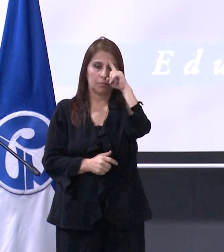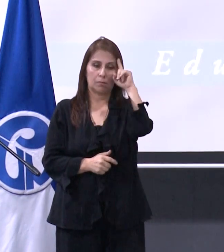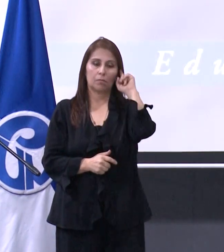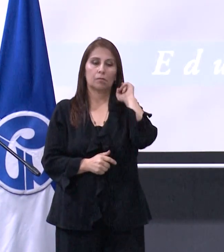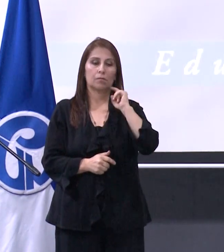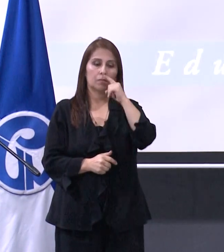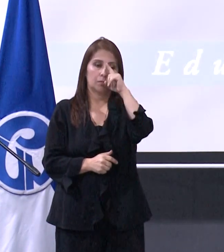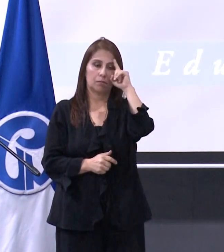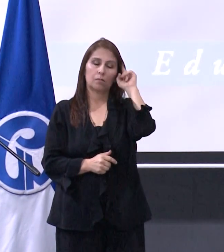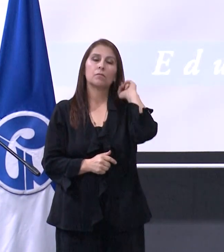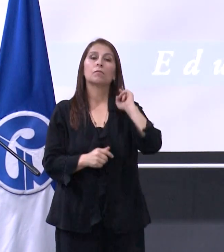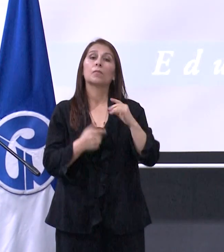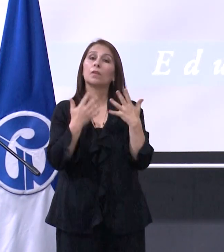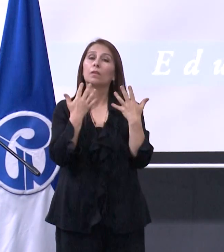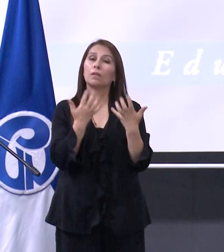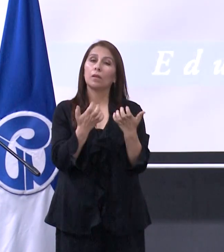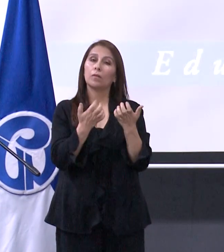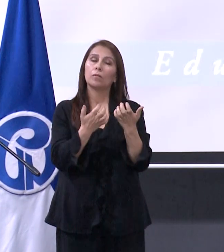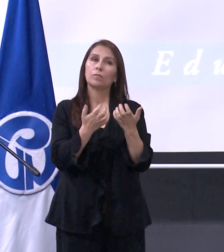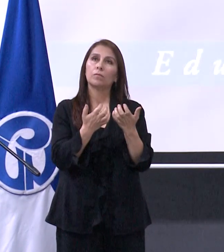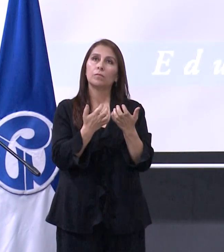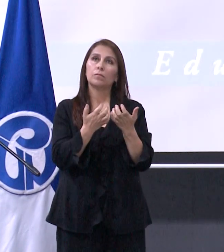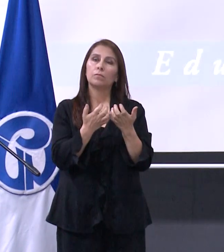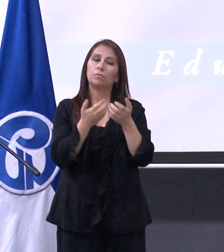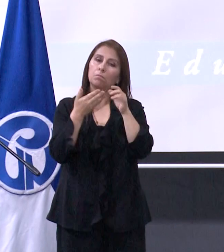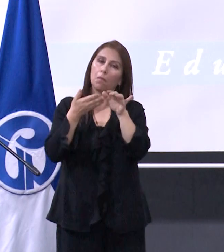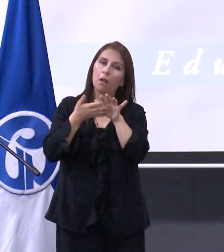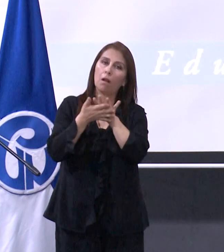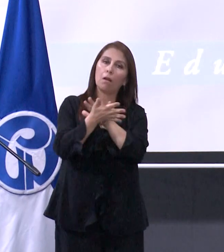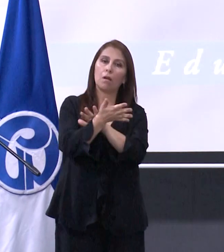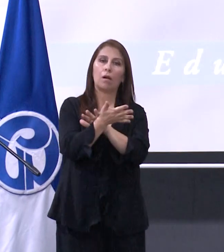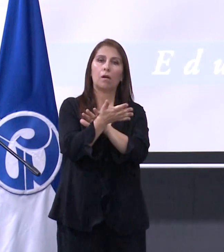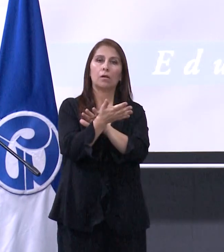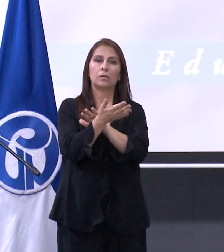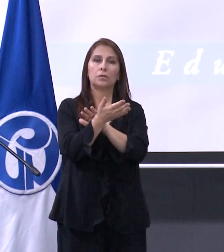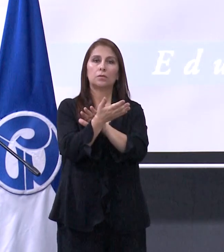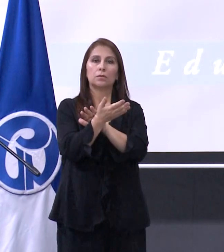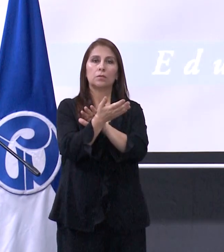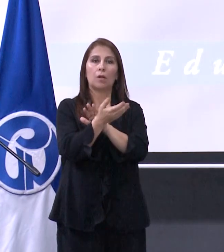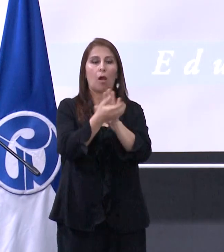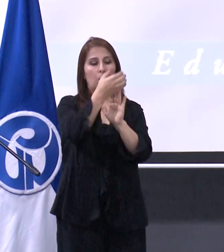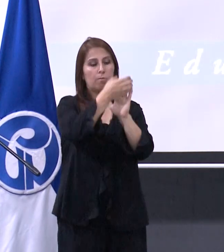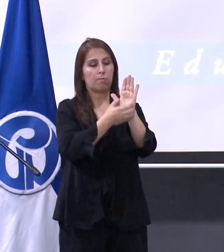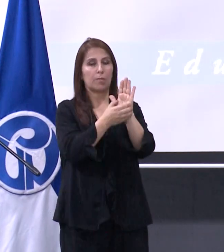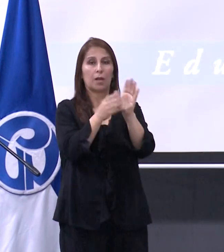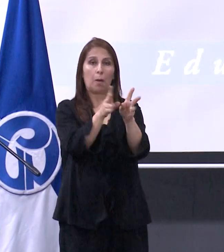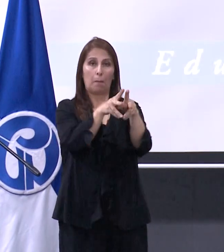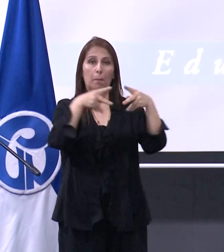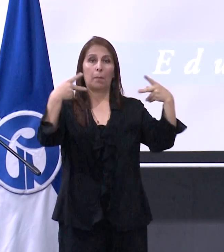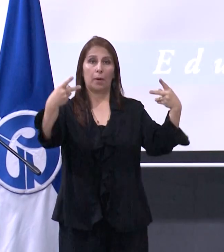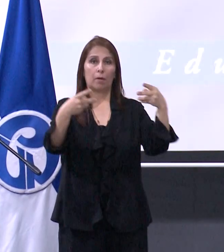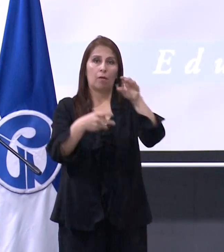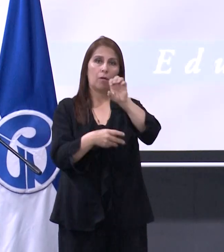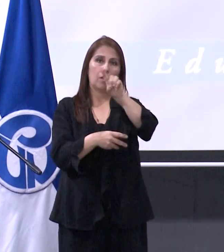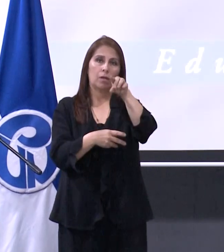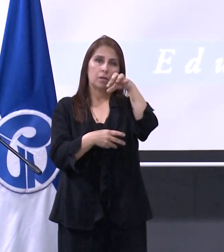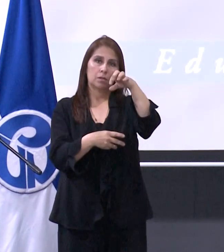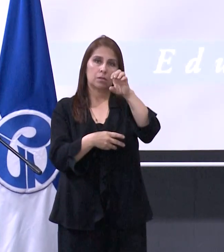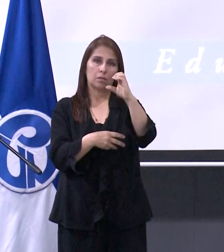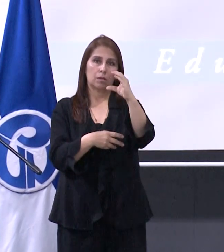y llevar a cabo las palabras con el texto de la columna que escribí en el espectador la última